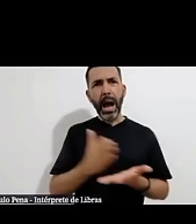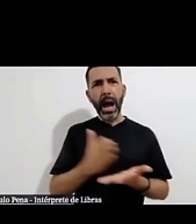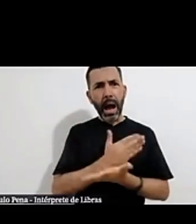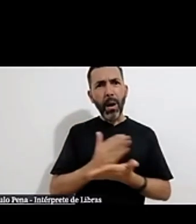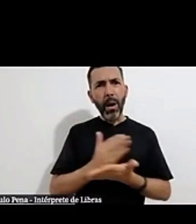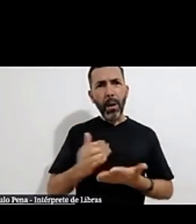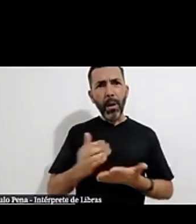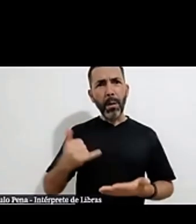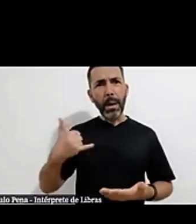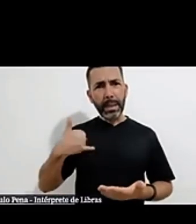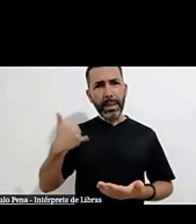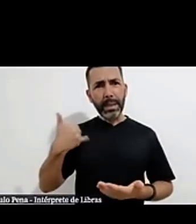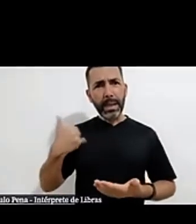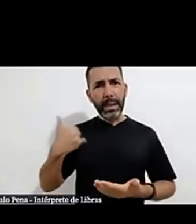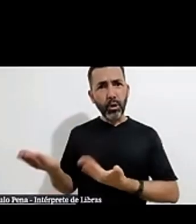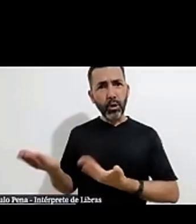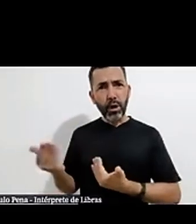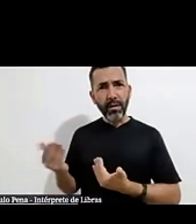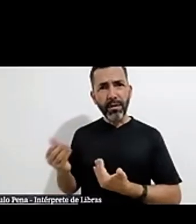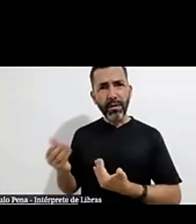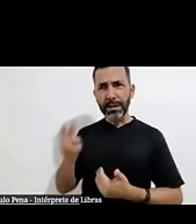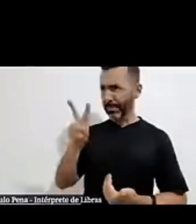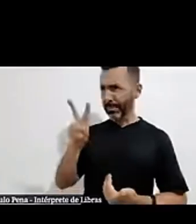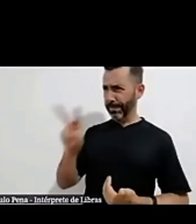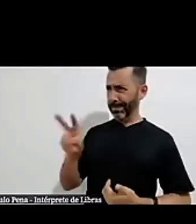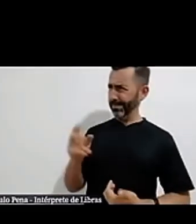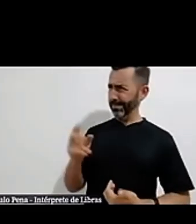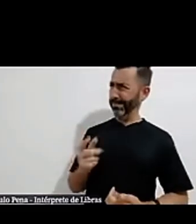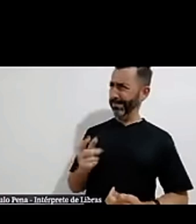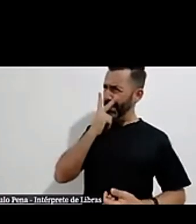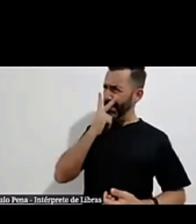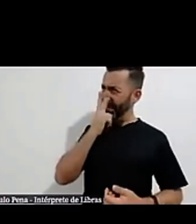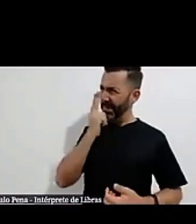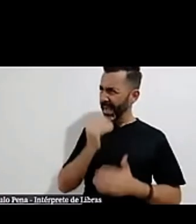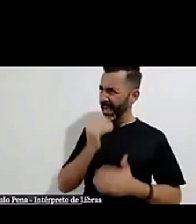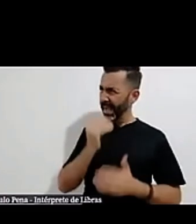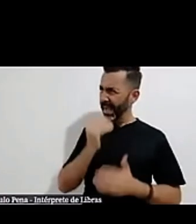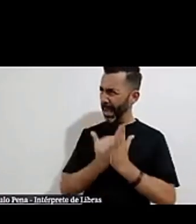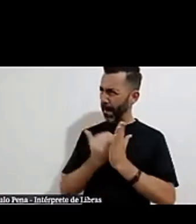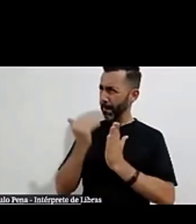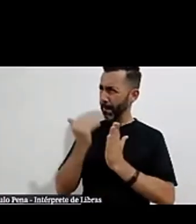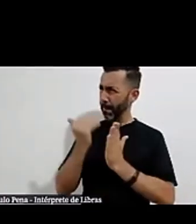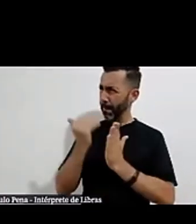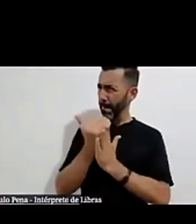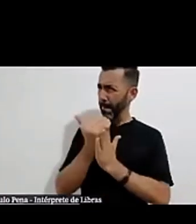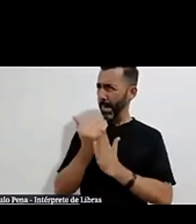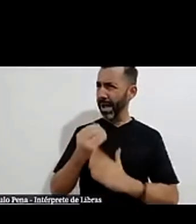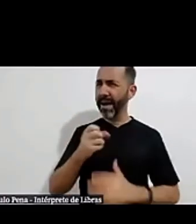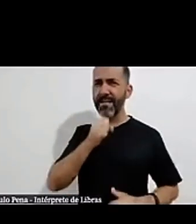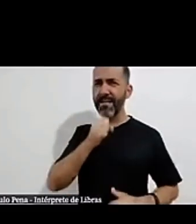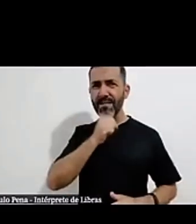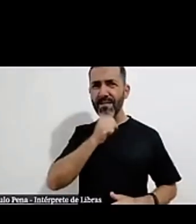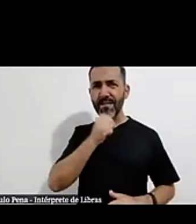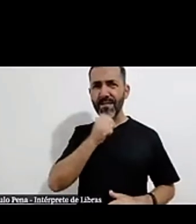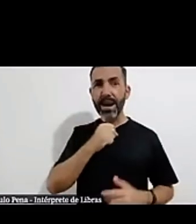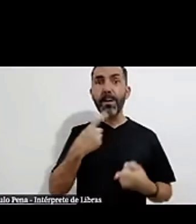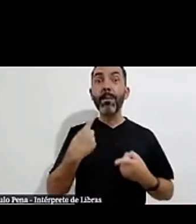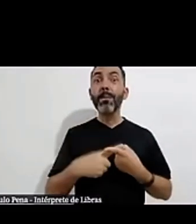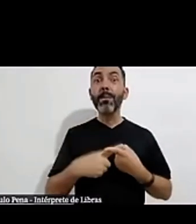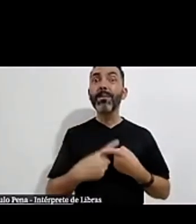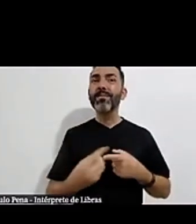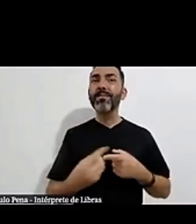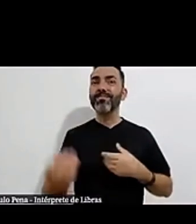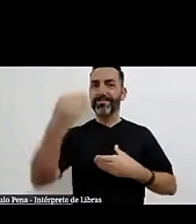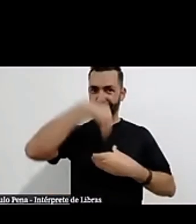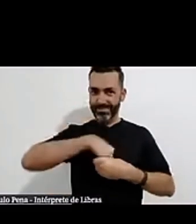anos. Depende do seu estrago, né, como o estresse oxidativo. Então, isso abre caminho para o desenvolvimento